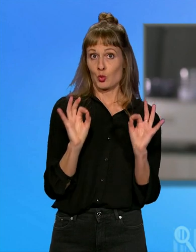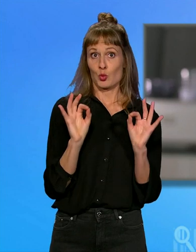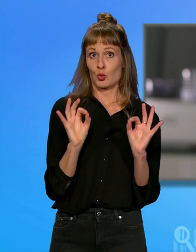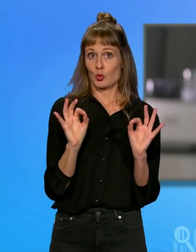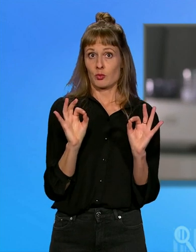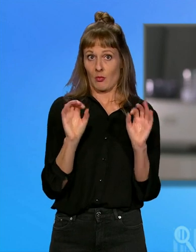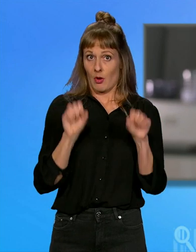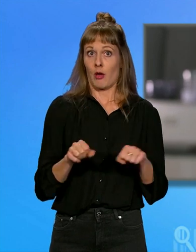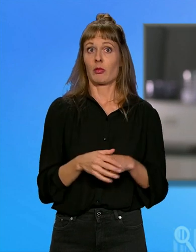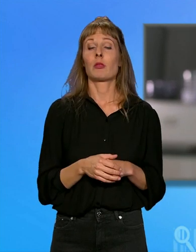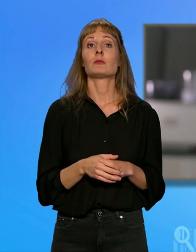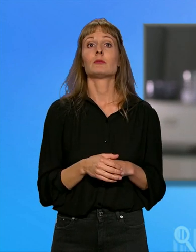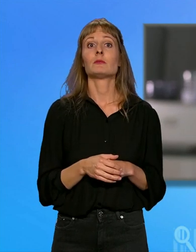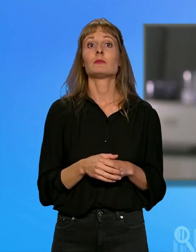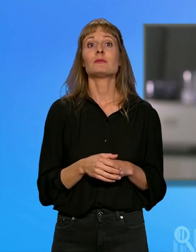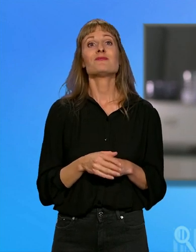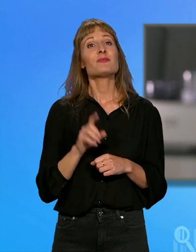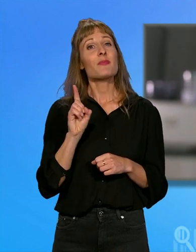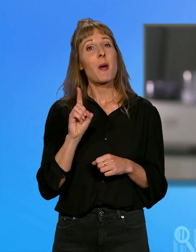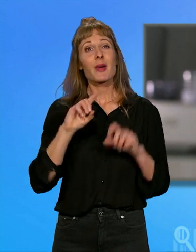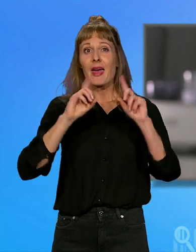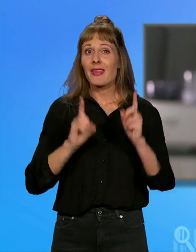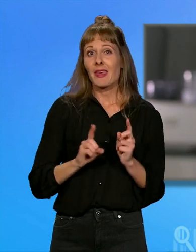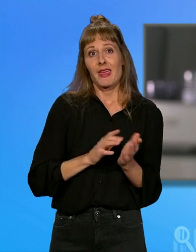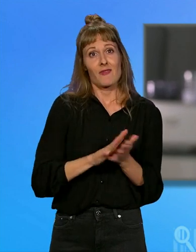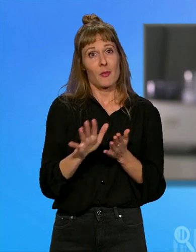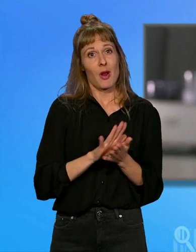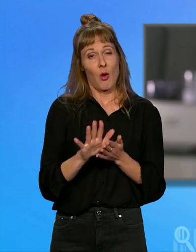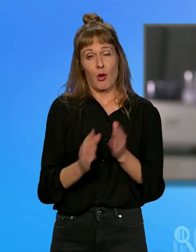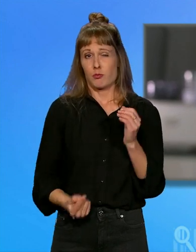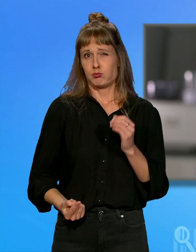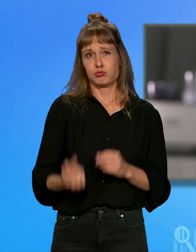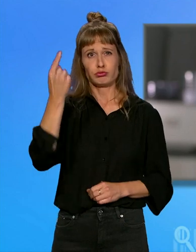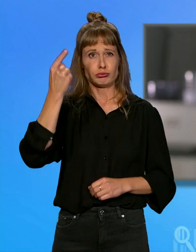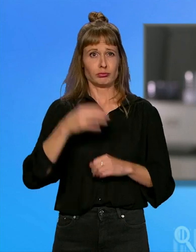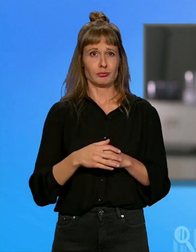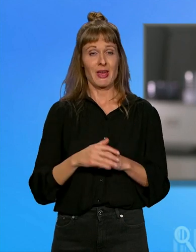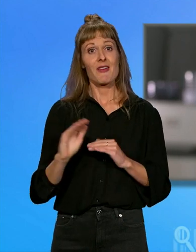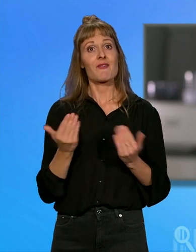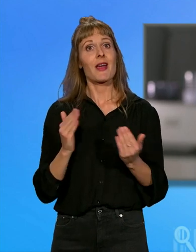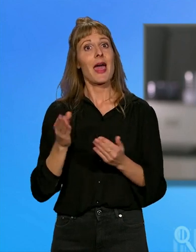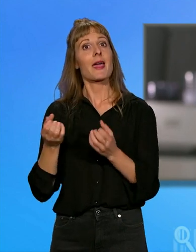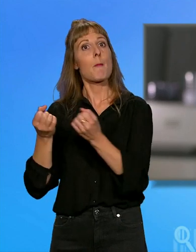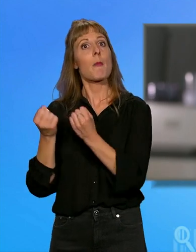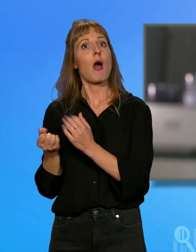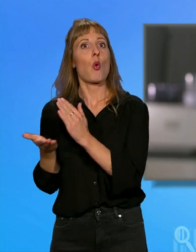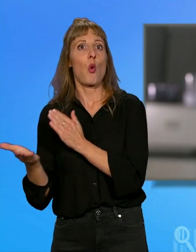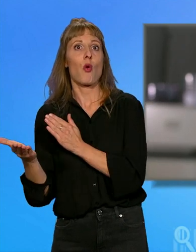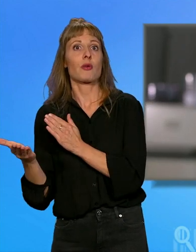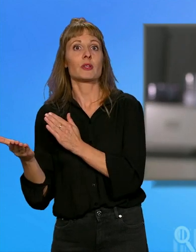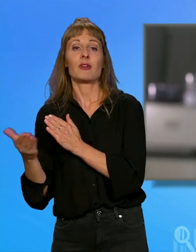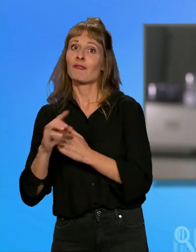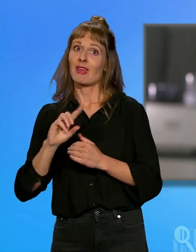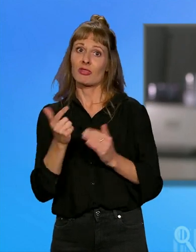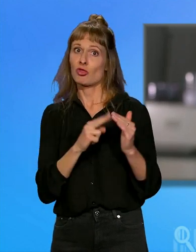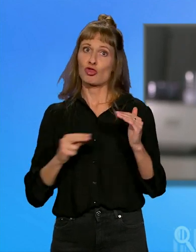gut kann. Allerdings haben wir einen enormen Energieverbrauch, eben fast doppelt so viel wie beim Backofen. Und die Handhabung ist tatsächlich